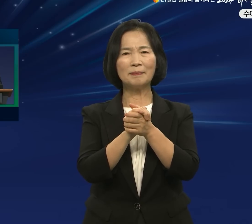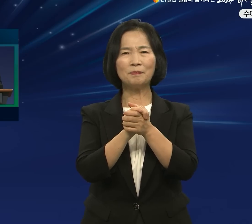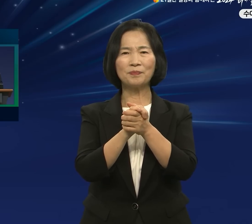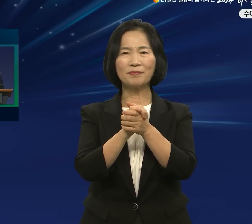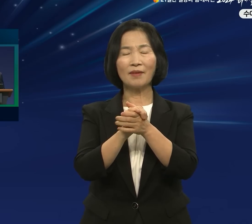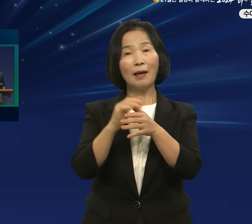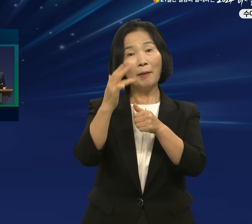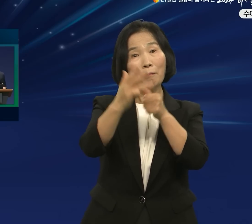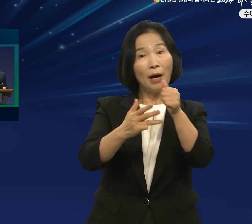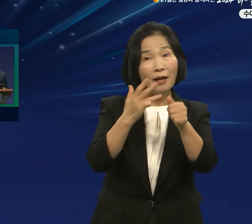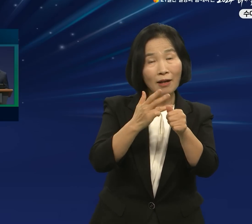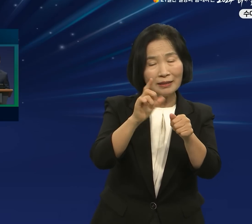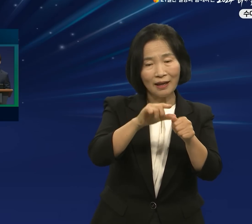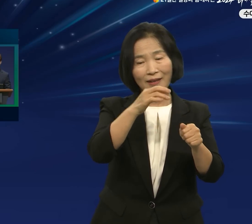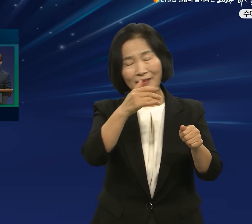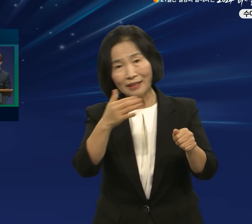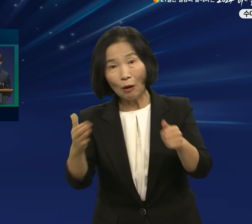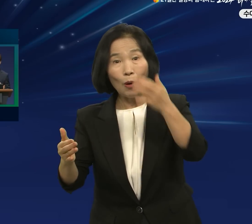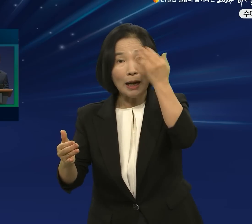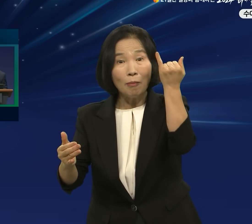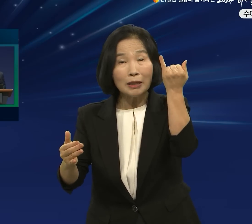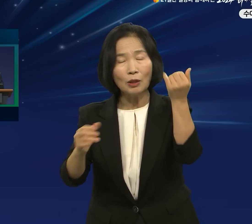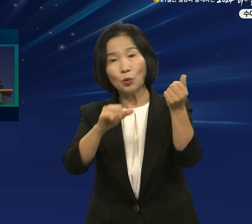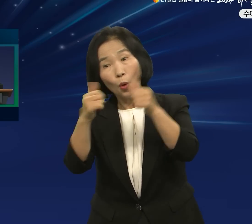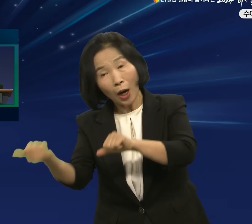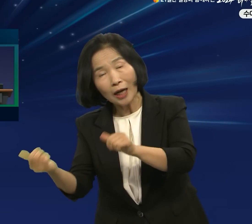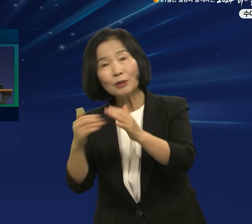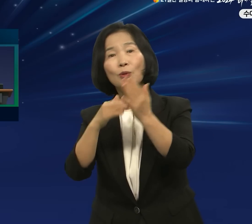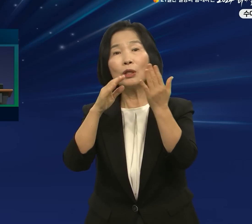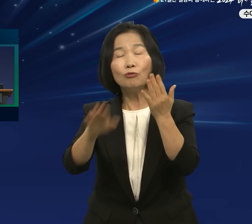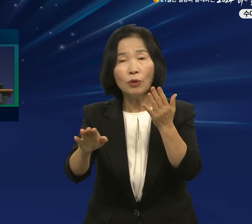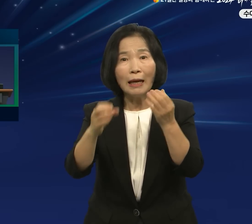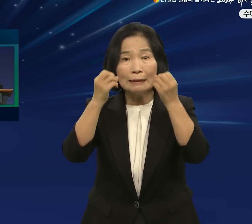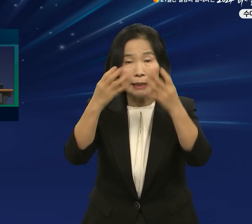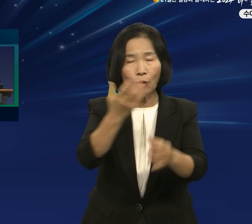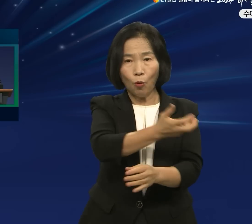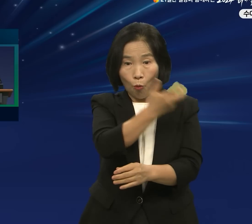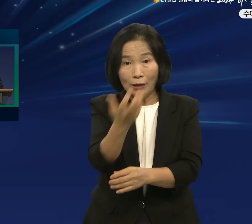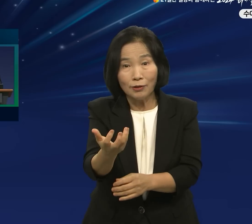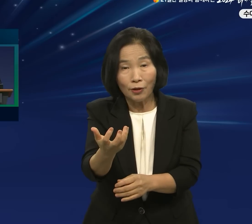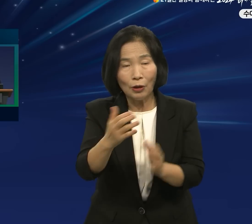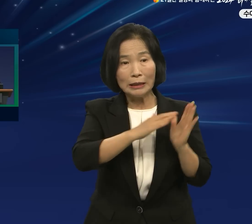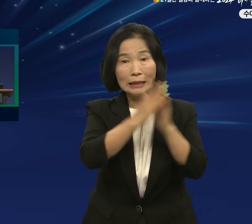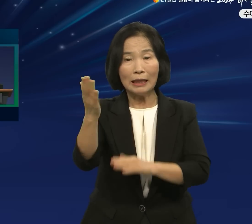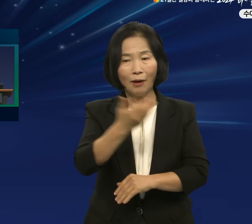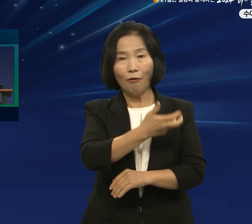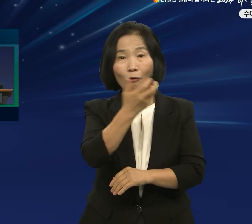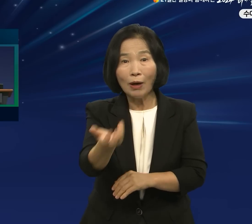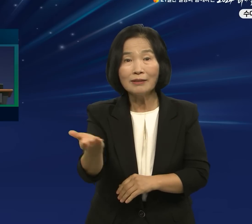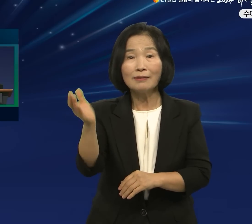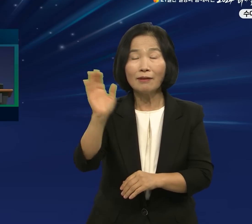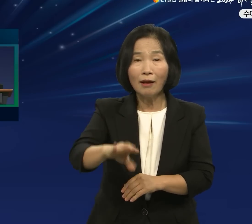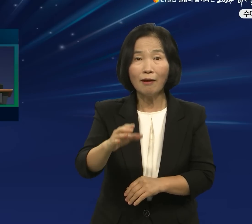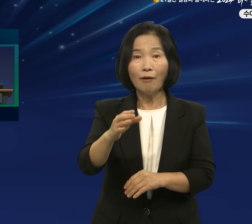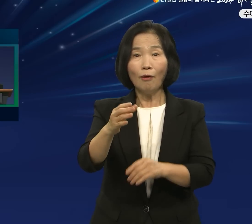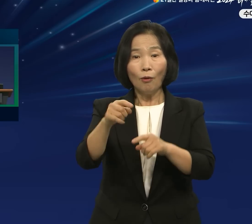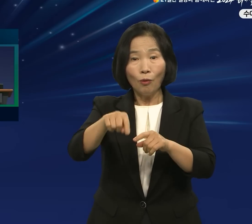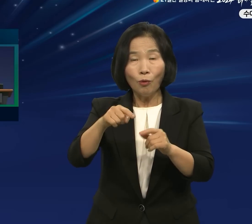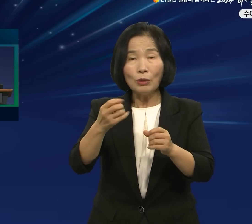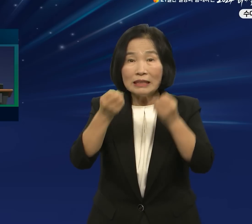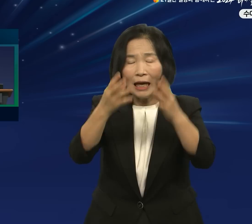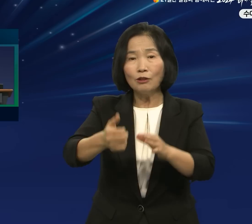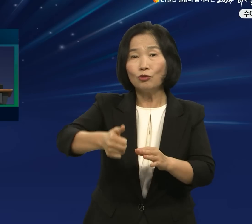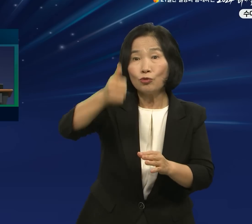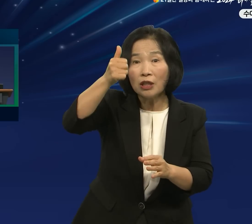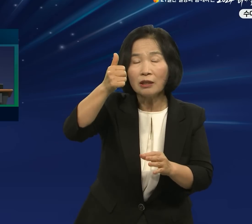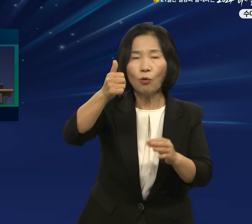팔 년이 지나고 돌아가신 할머니 집을 사서 귀농하신 분이 이사를 왔는데요, 이자님과 어떻게 이야기를 했는지 목사님